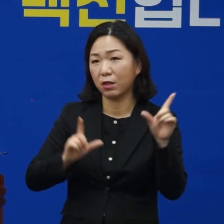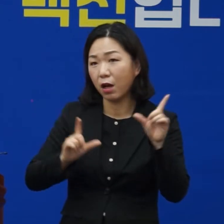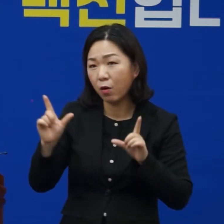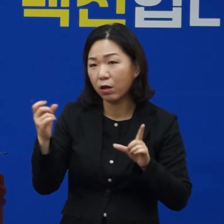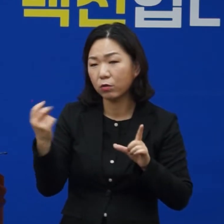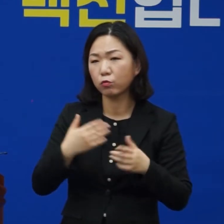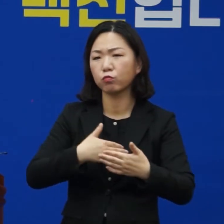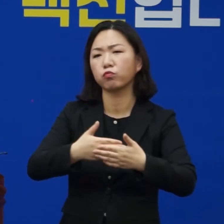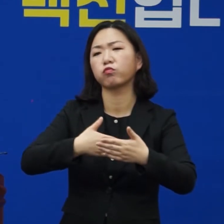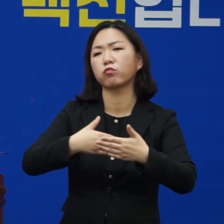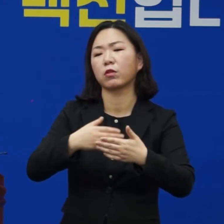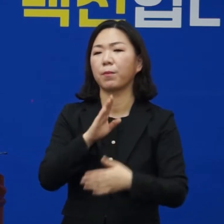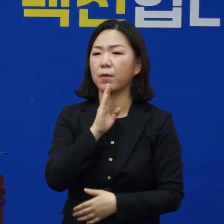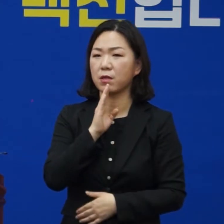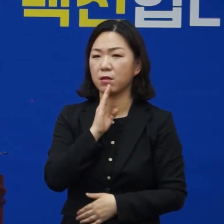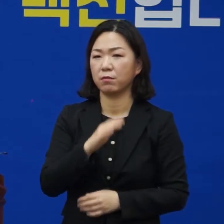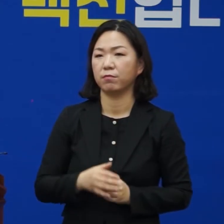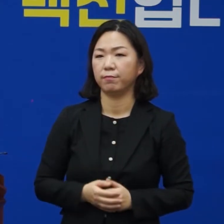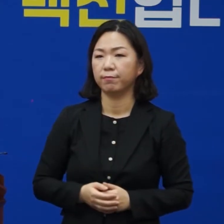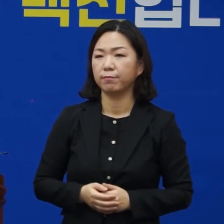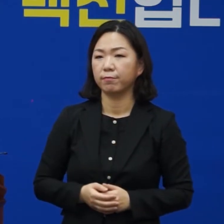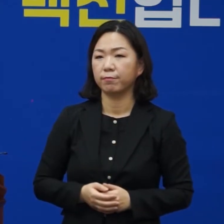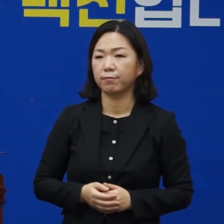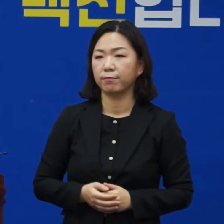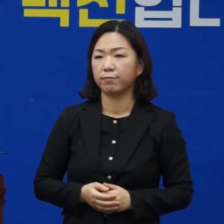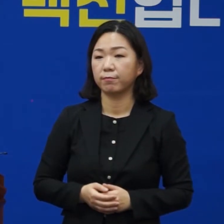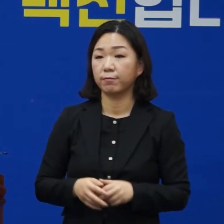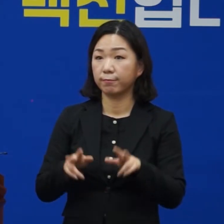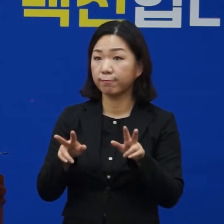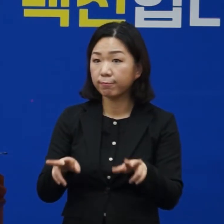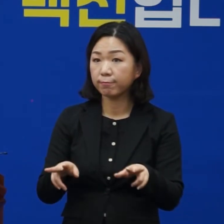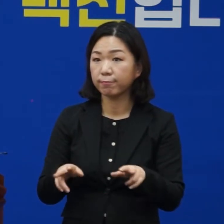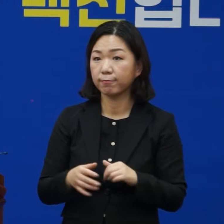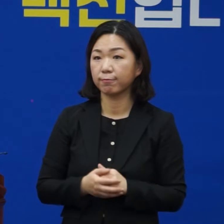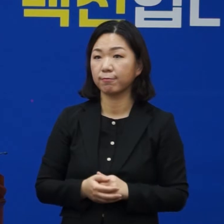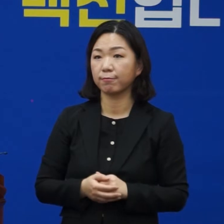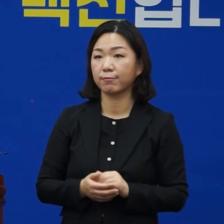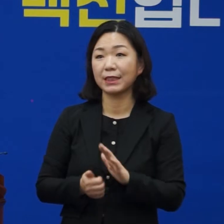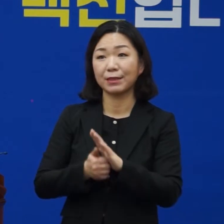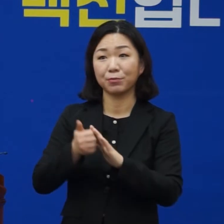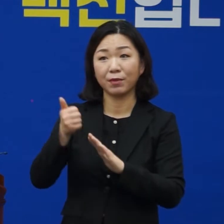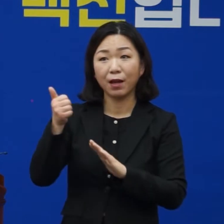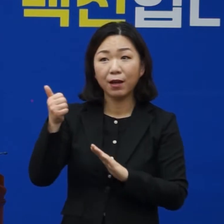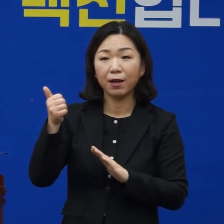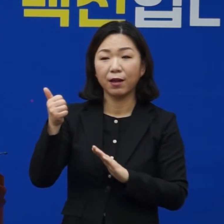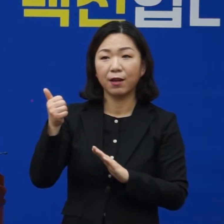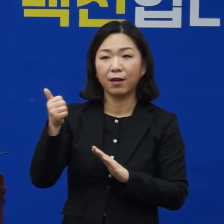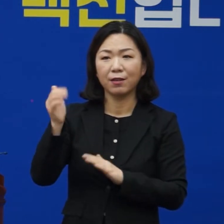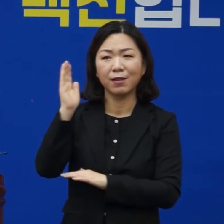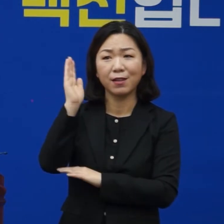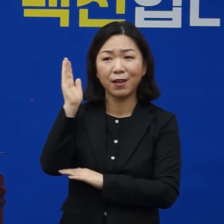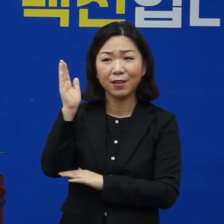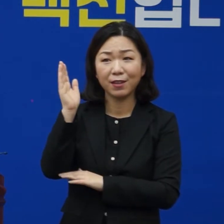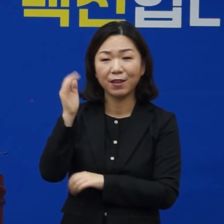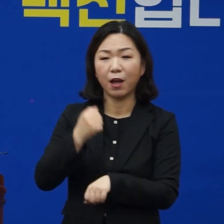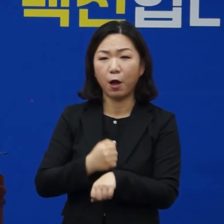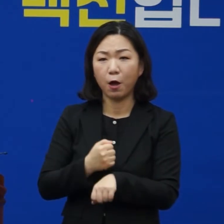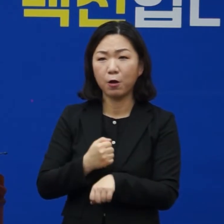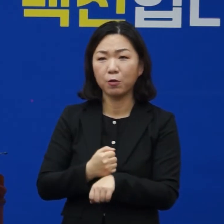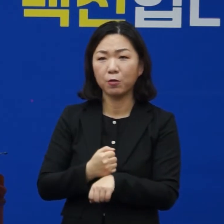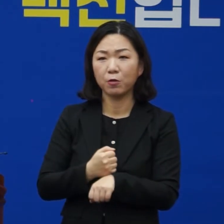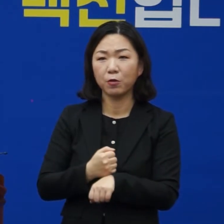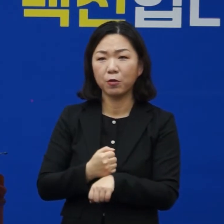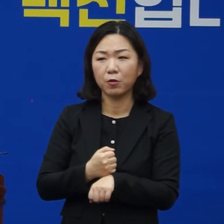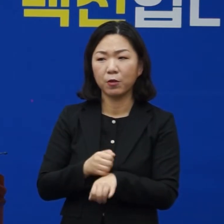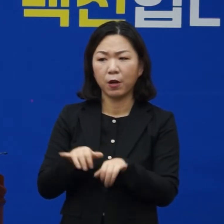또 불안해하시는 거 잘 압니다. 그러나 지금 우리가 희망을 얘기하면서